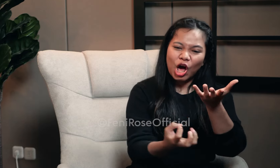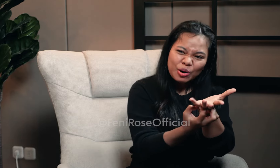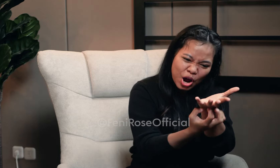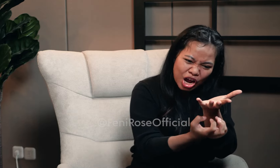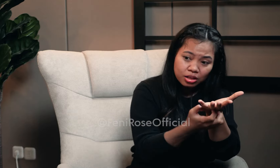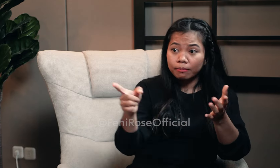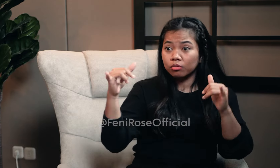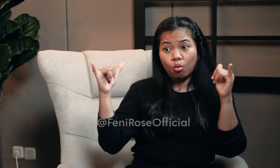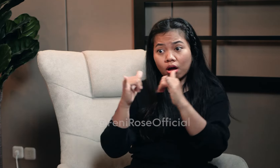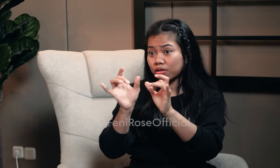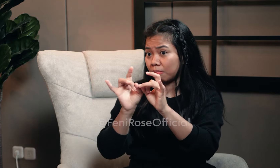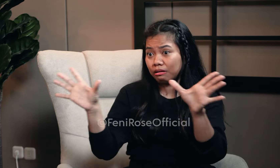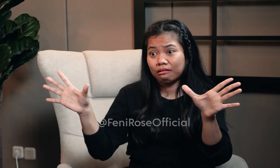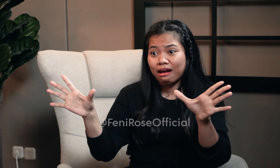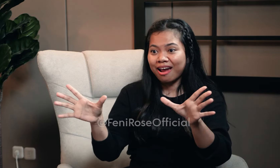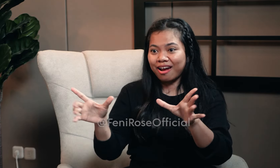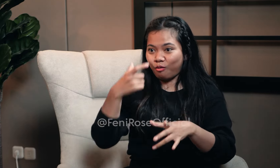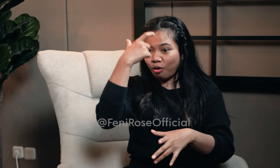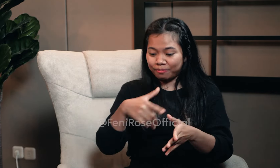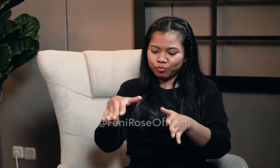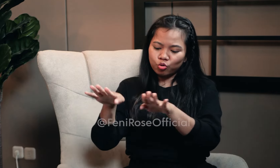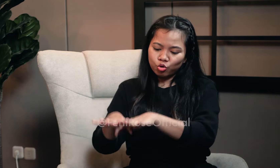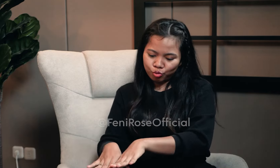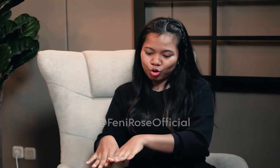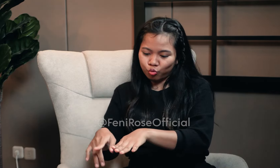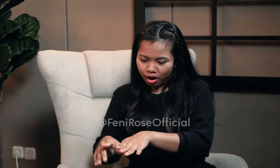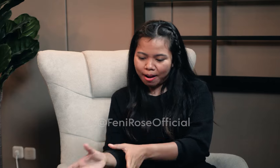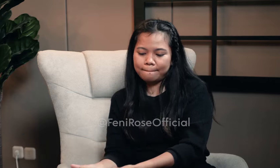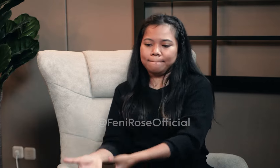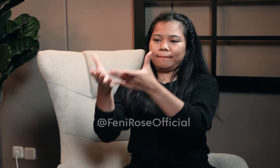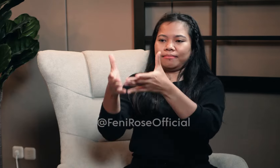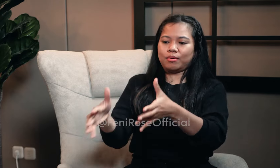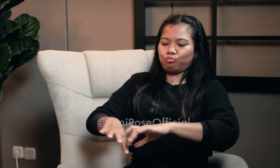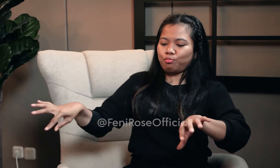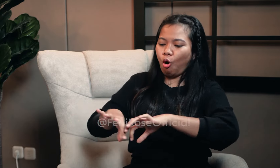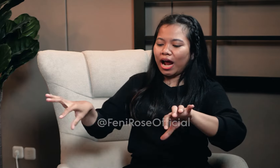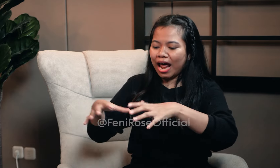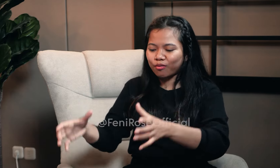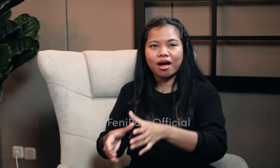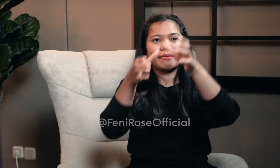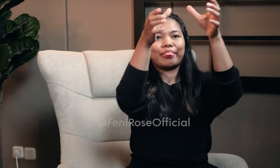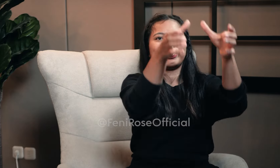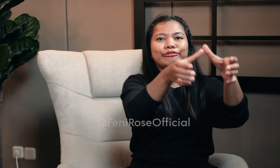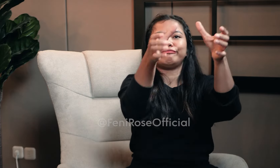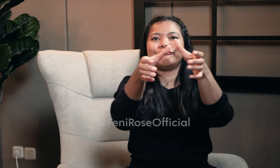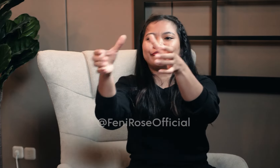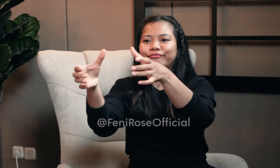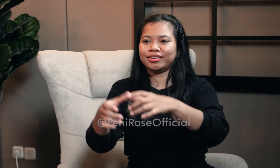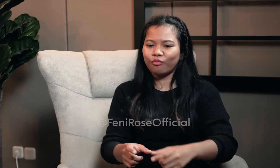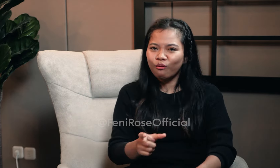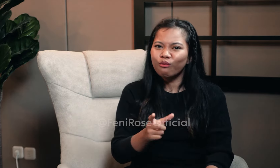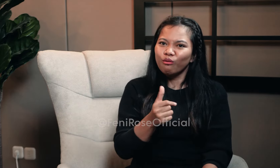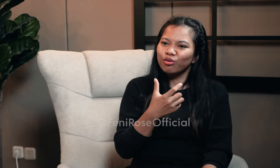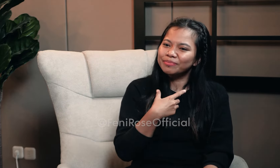tuh beda beda Ada yang orang diawetkan seperti itu atau dibongkar atau di